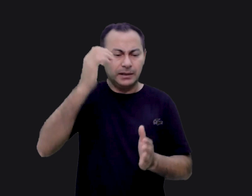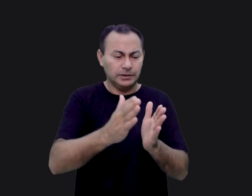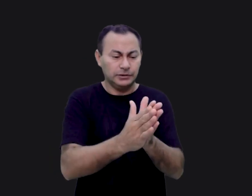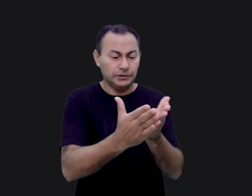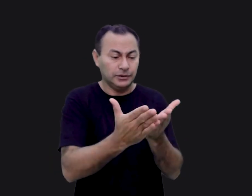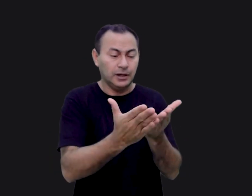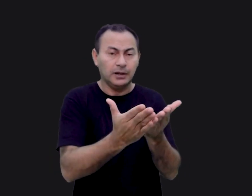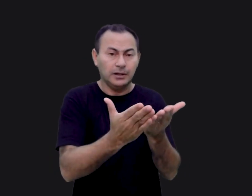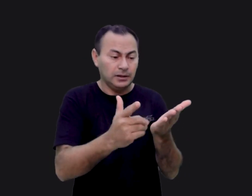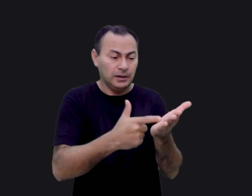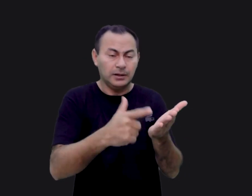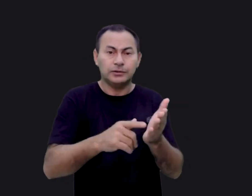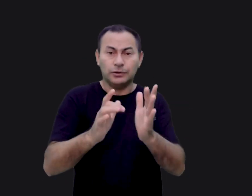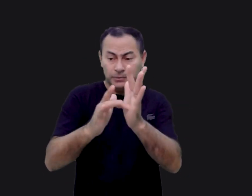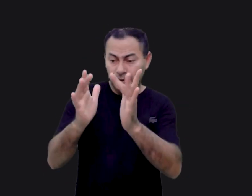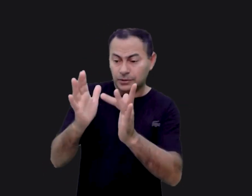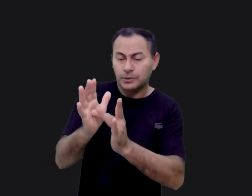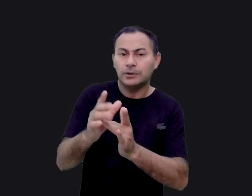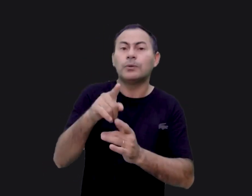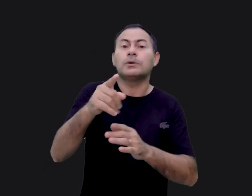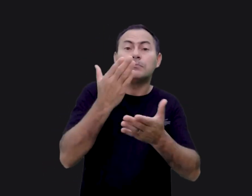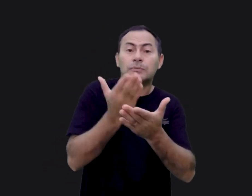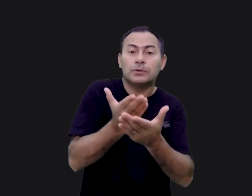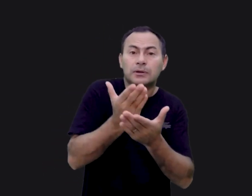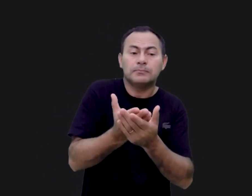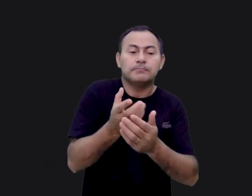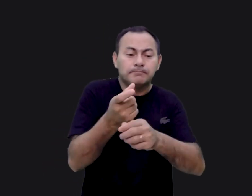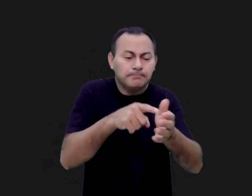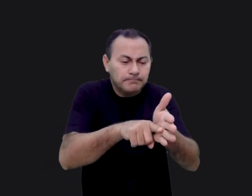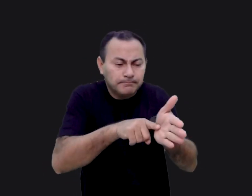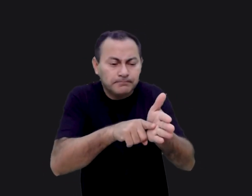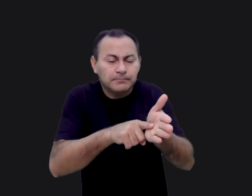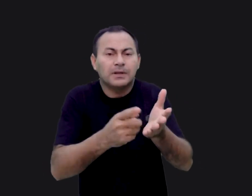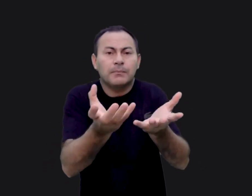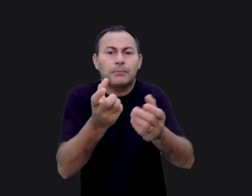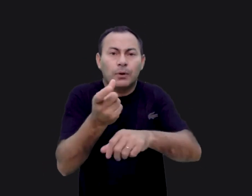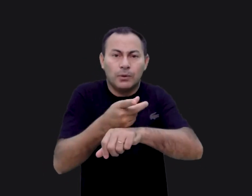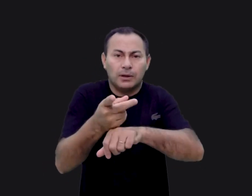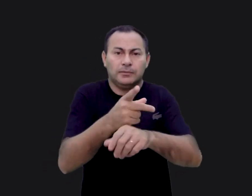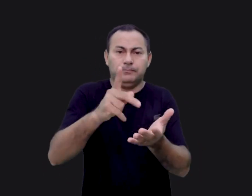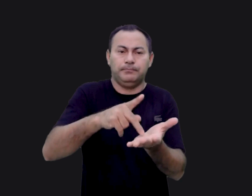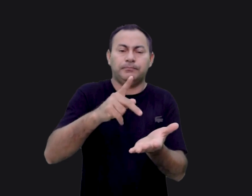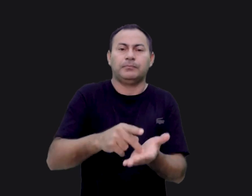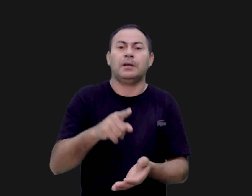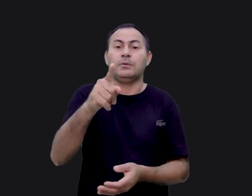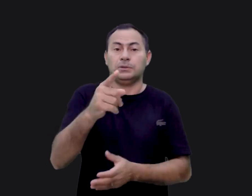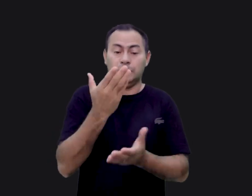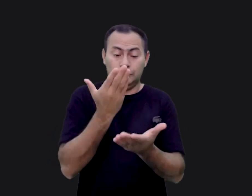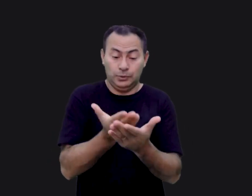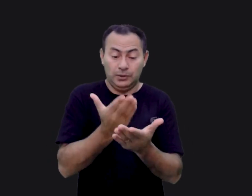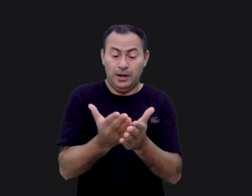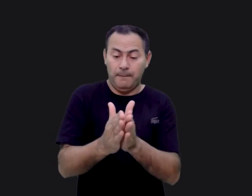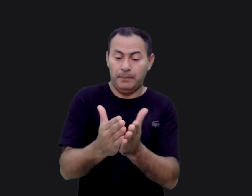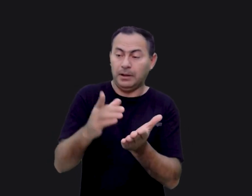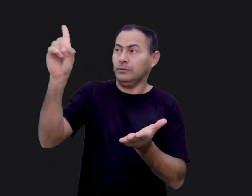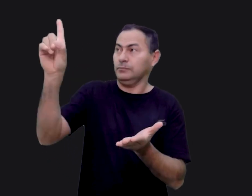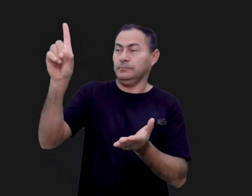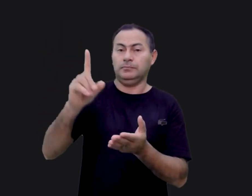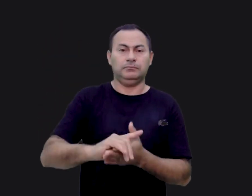Jesus sobre as Escrituras, então, quando você for estudá-la, estará buscando a verdade. Quando você estuda as Escrituras, não deve